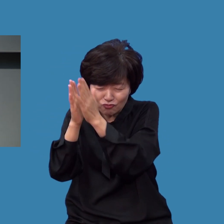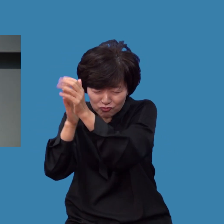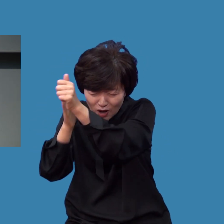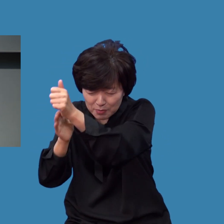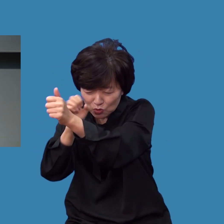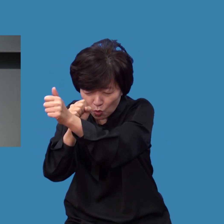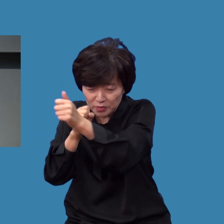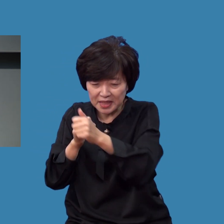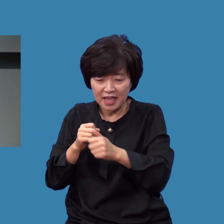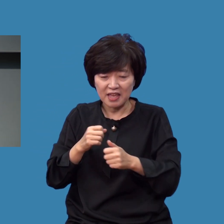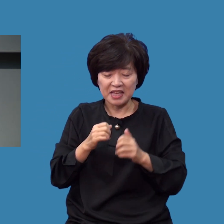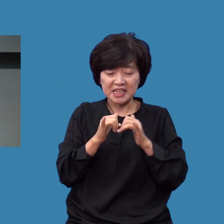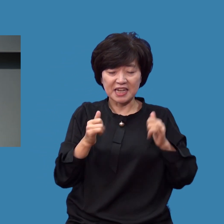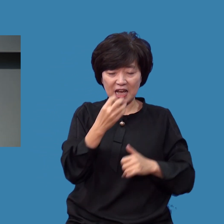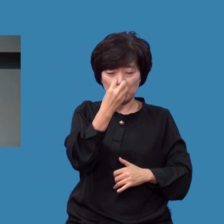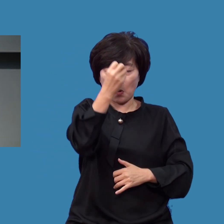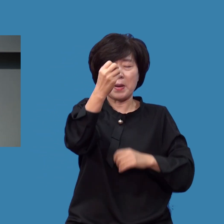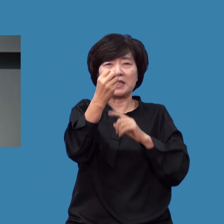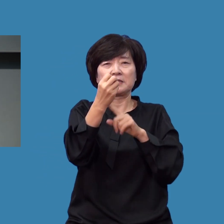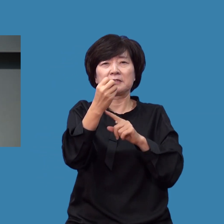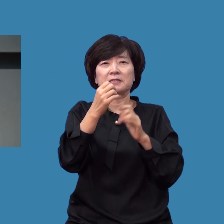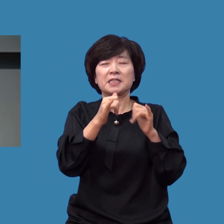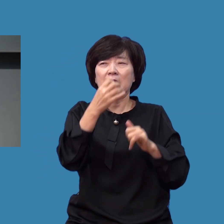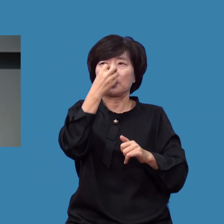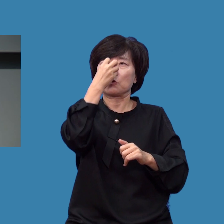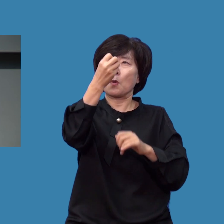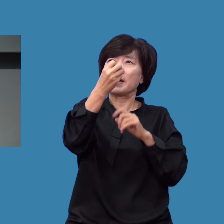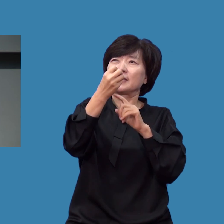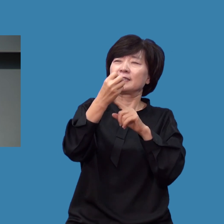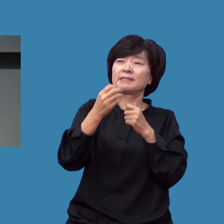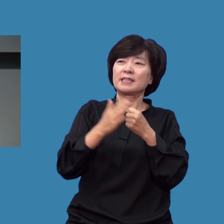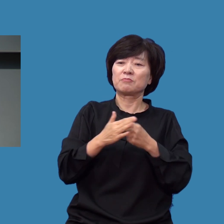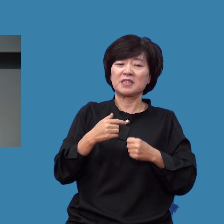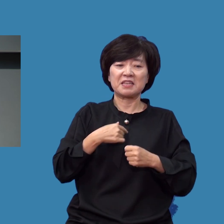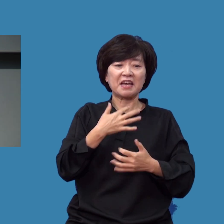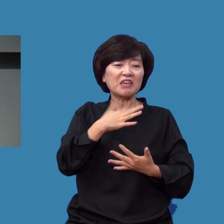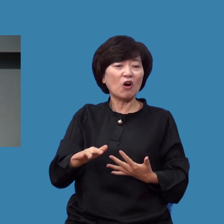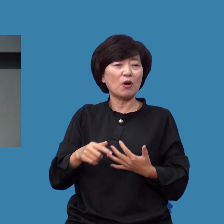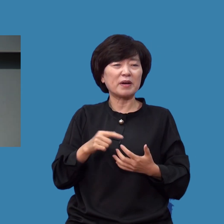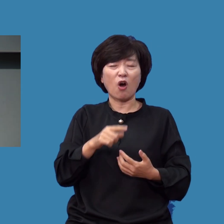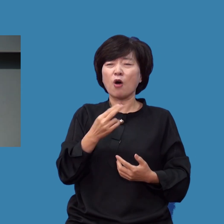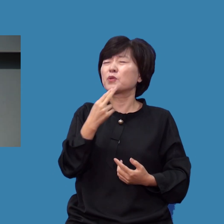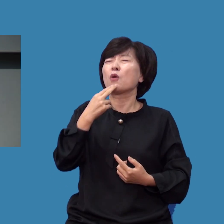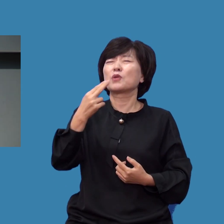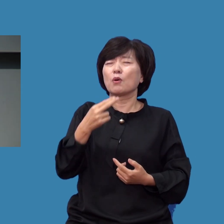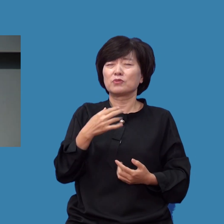대신 신학을 바꾸고 더 나아가서 성경을 바꾸려고 합니다. 이게 인간의 교만이죠.